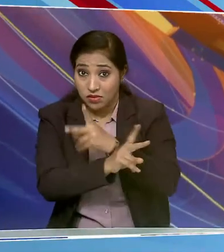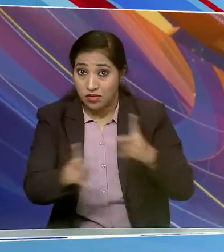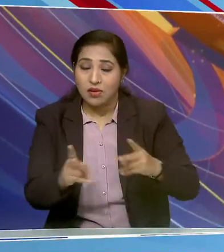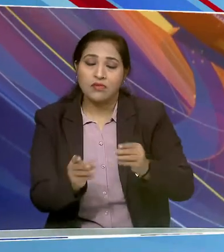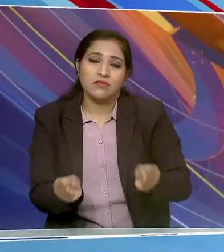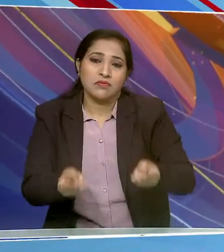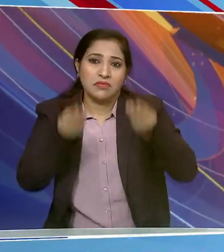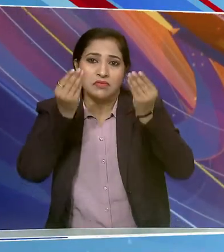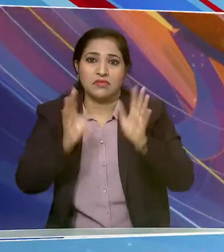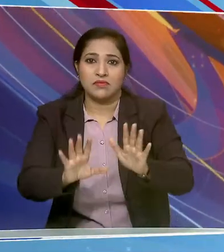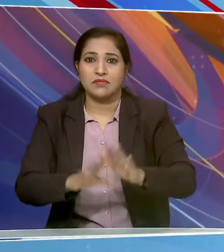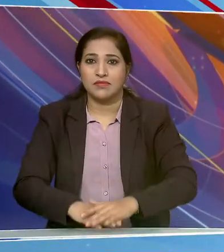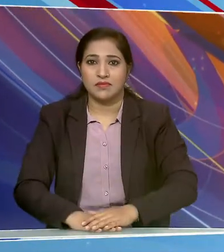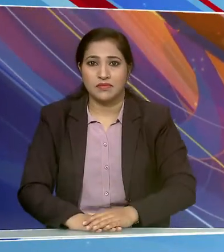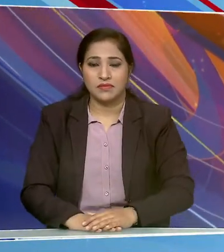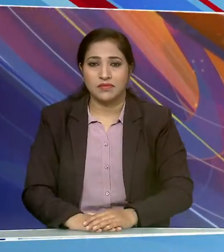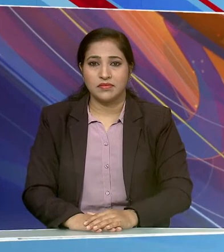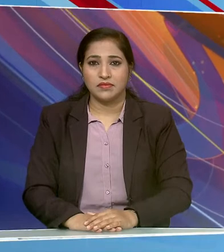मिलेगा।